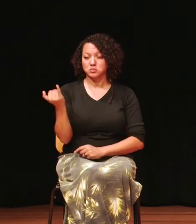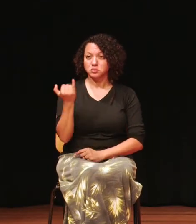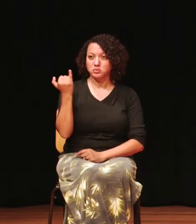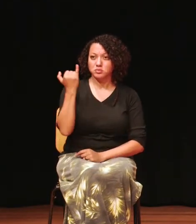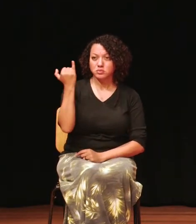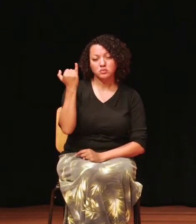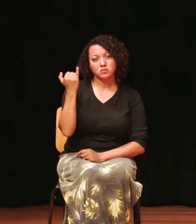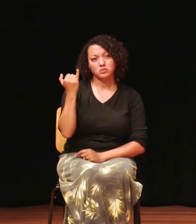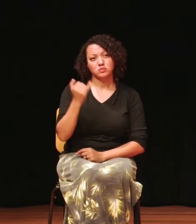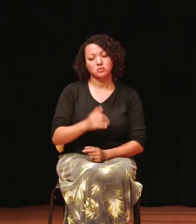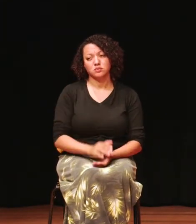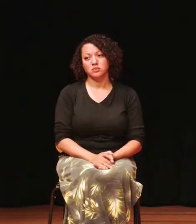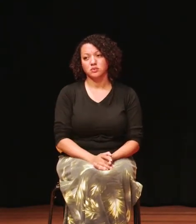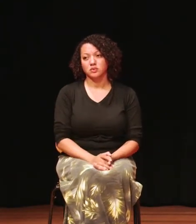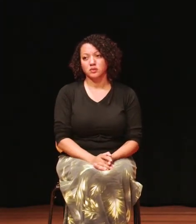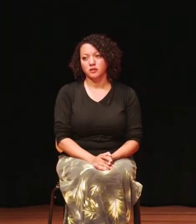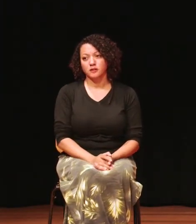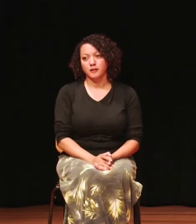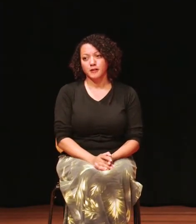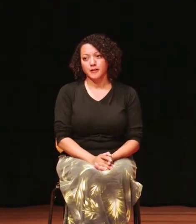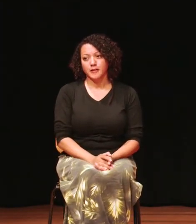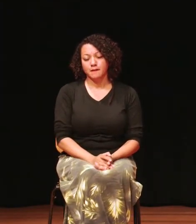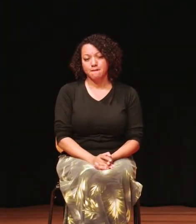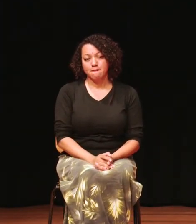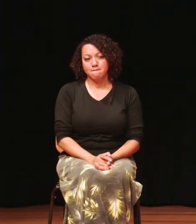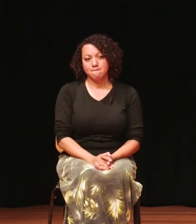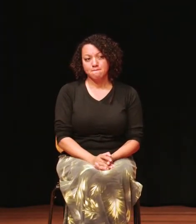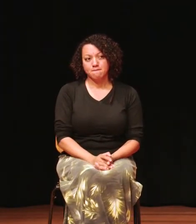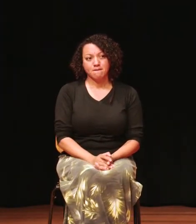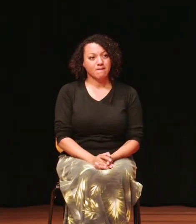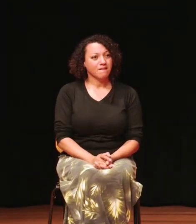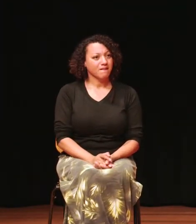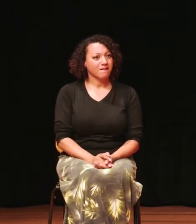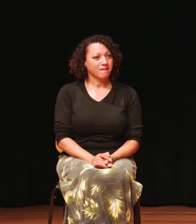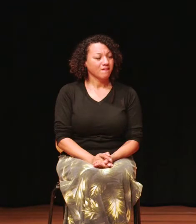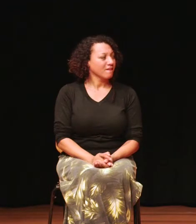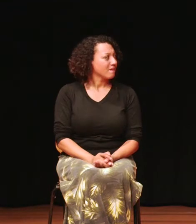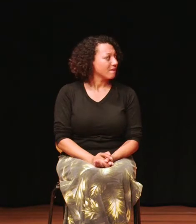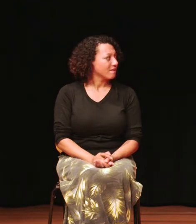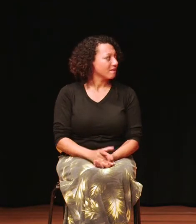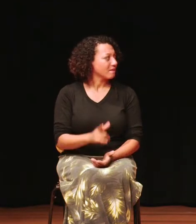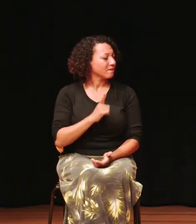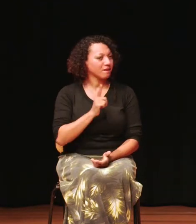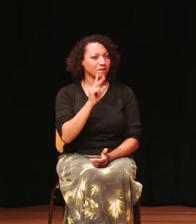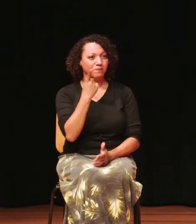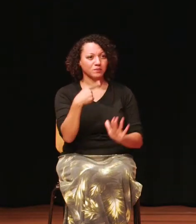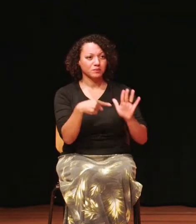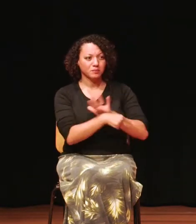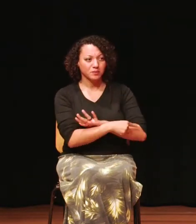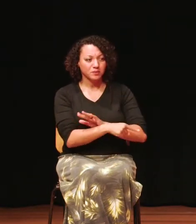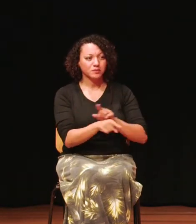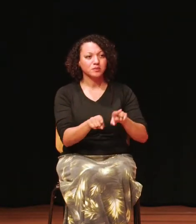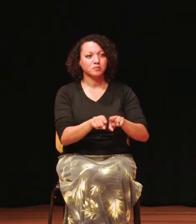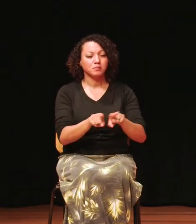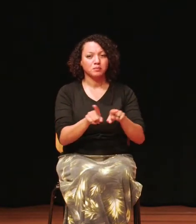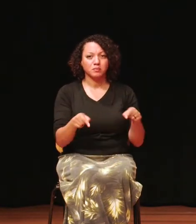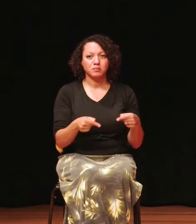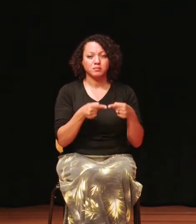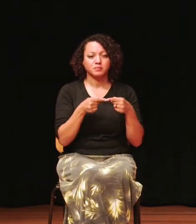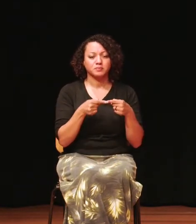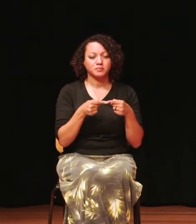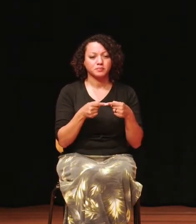fundamentais, mas um pouco diferentes. E, bom, eu tenho duas perguntas também que se relacionam